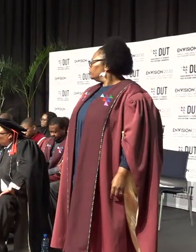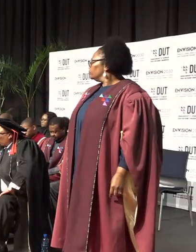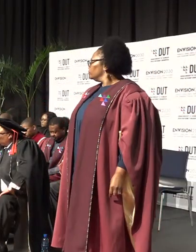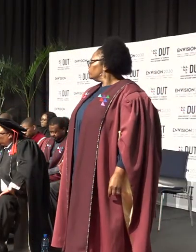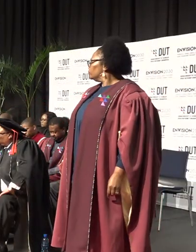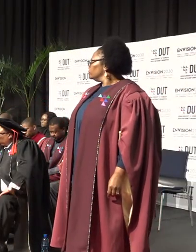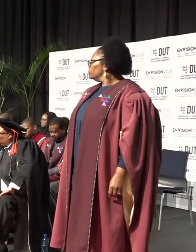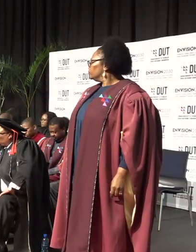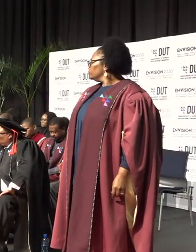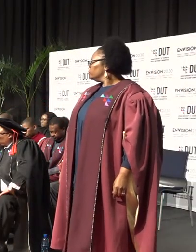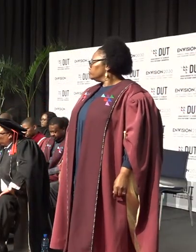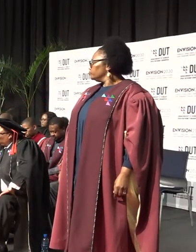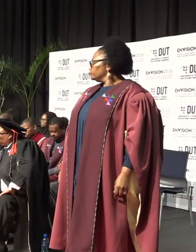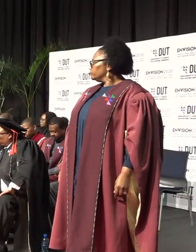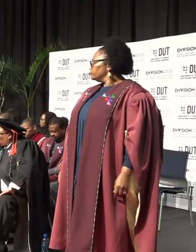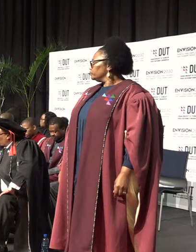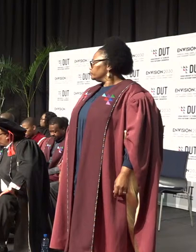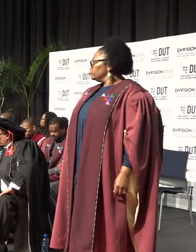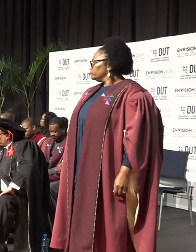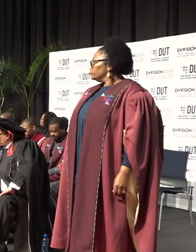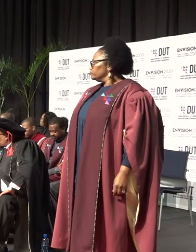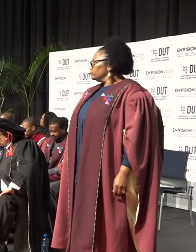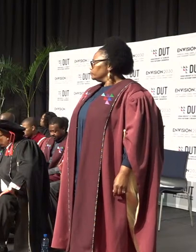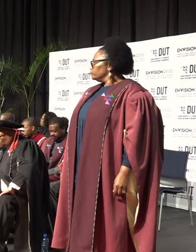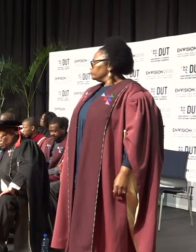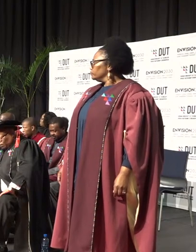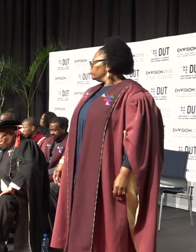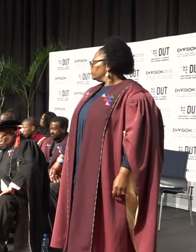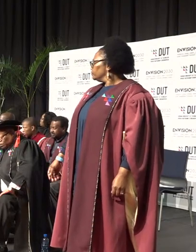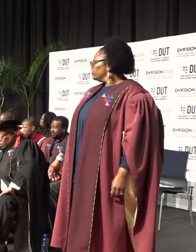Kagiso Ashley Keipopele.